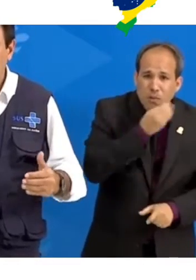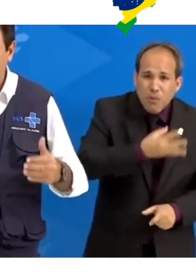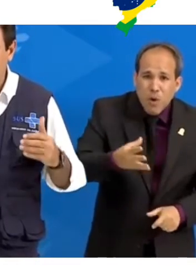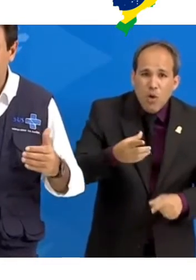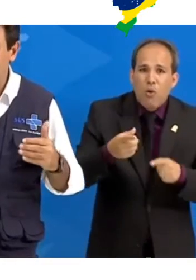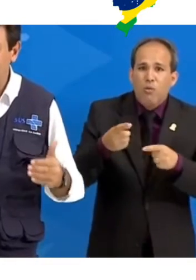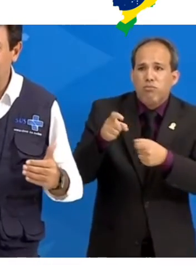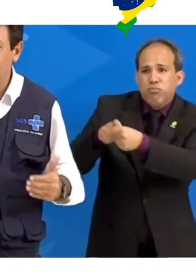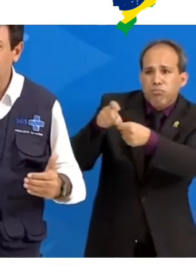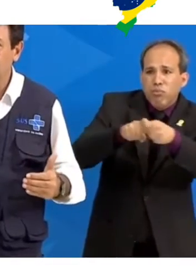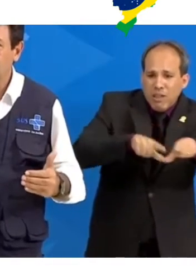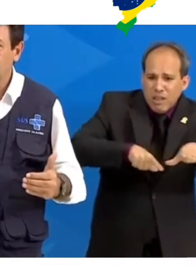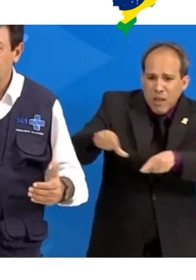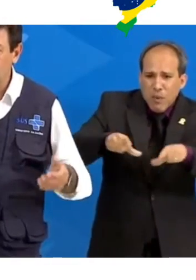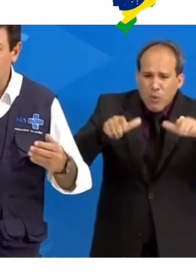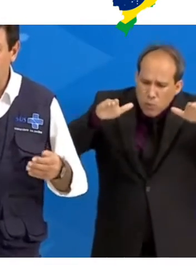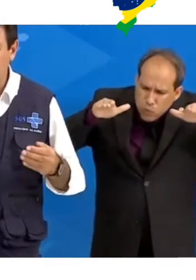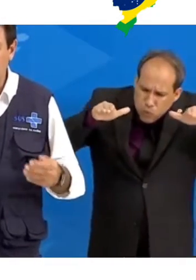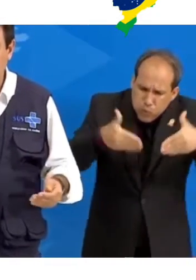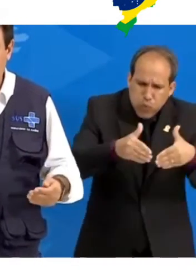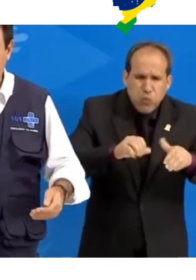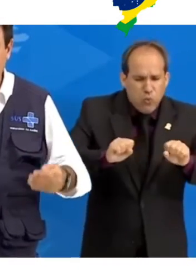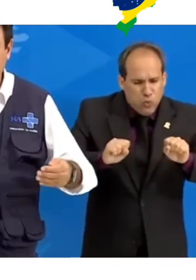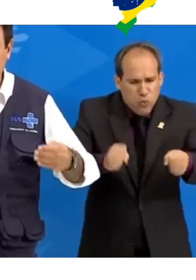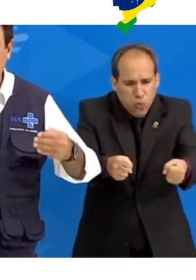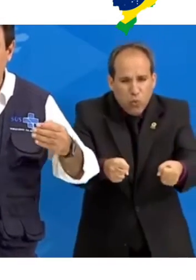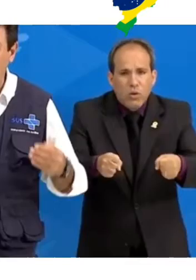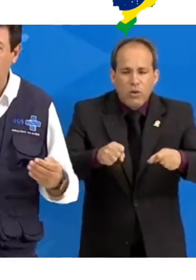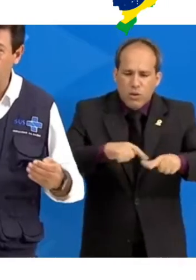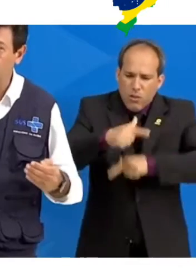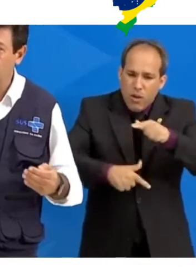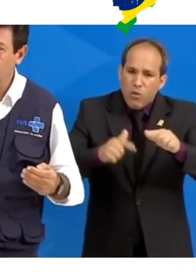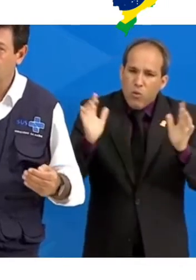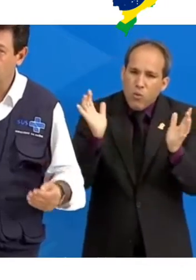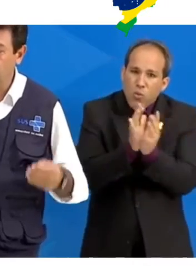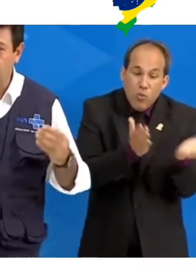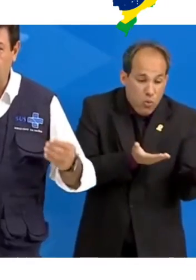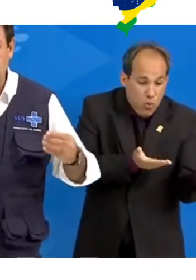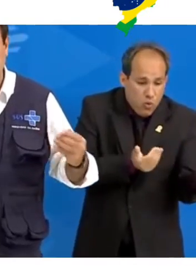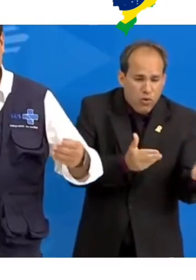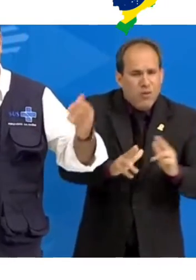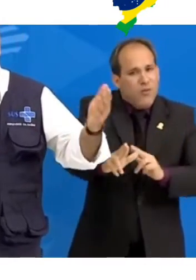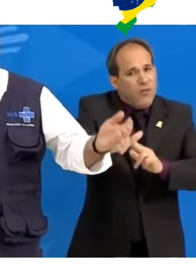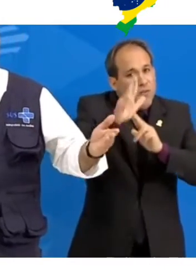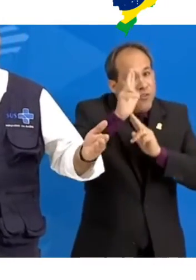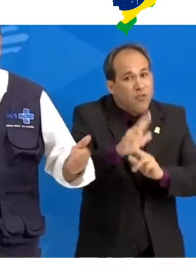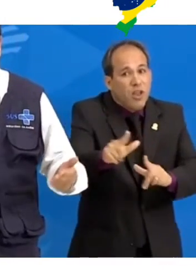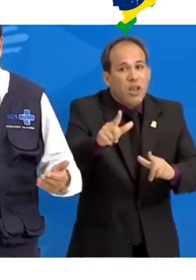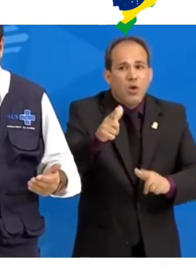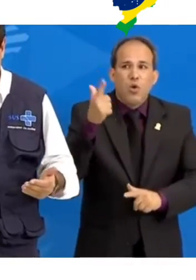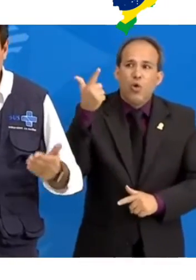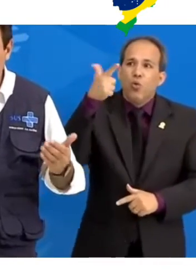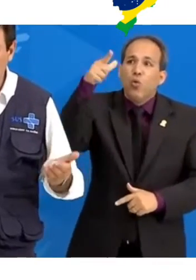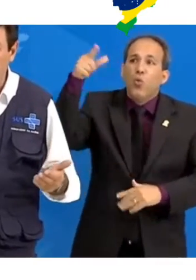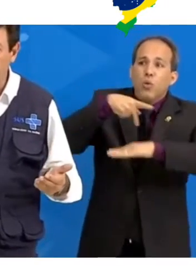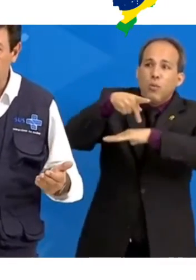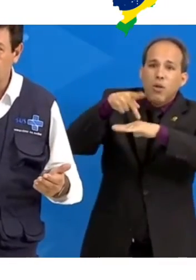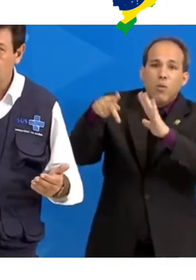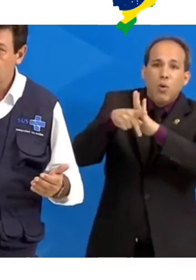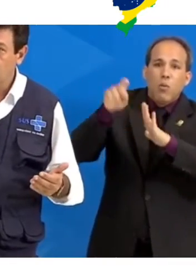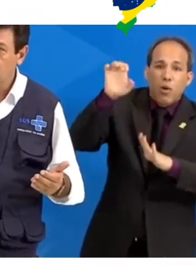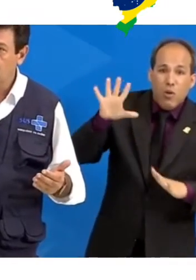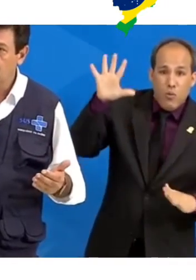trabalho aguerrida, temos uma força de trabalho muito jovem, diferente de outros países